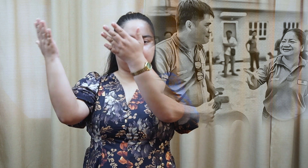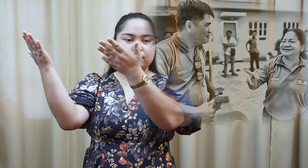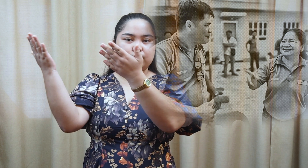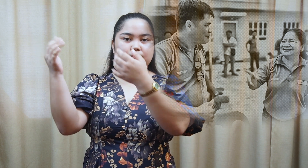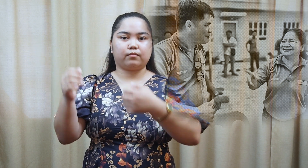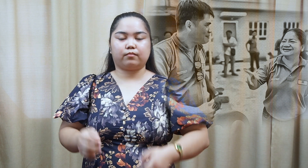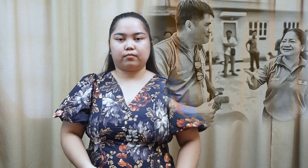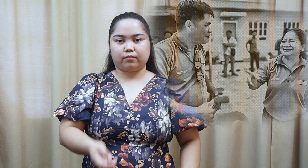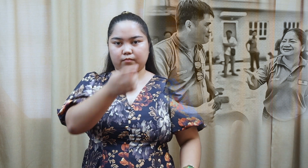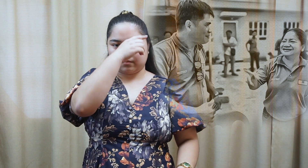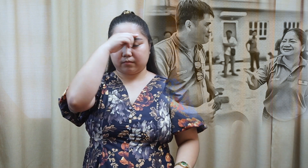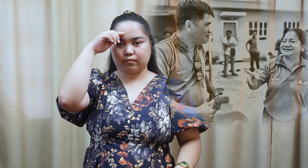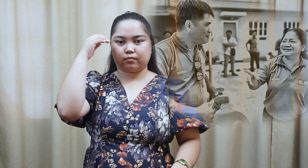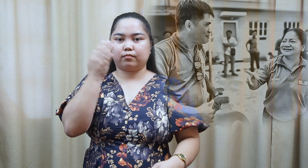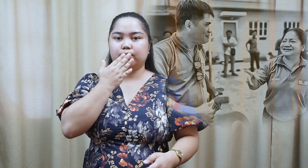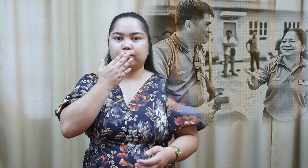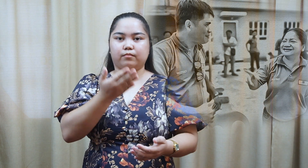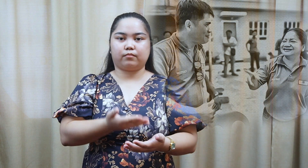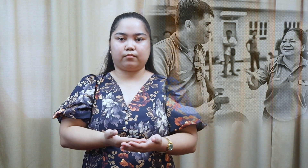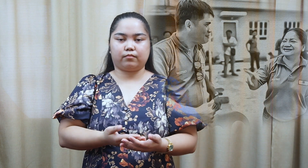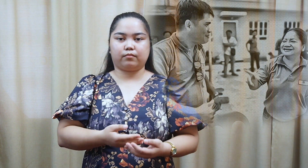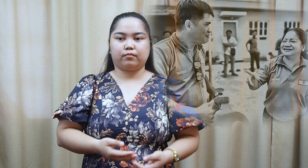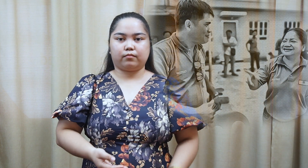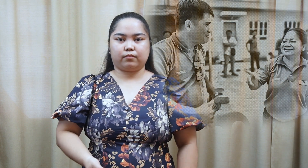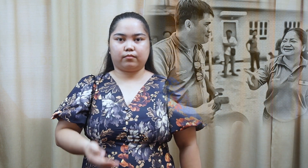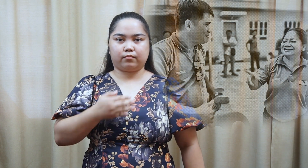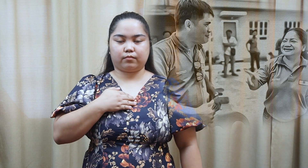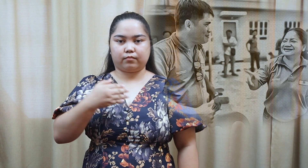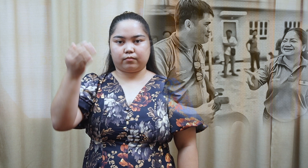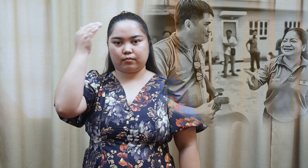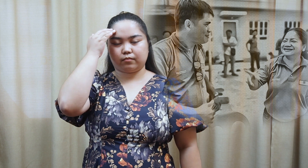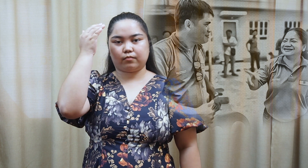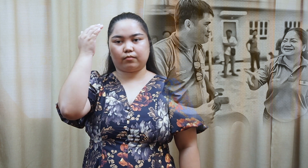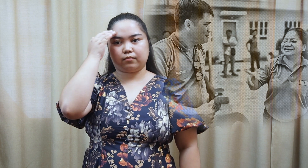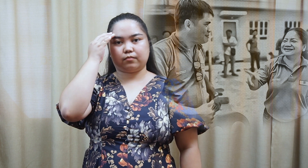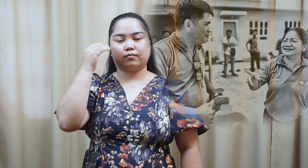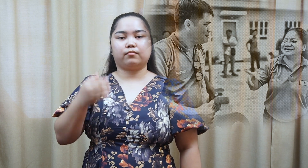Katulad ko, Ama, kabutihan mo'y aking